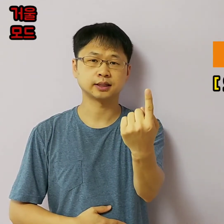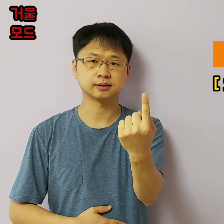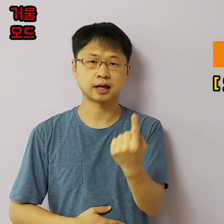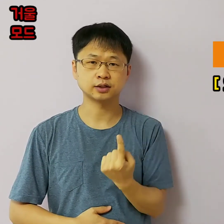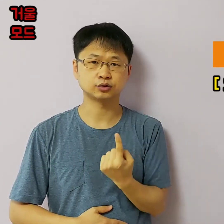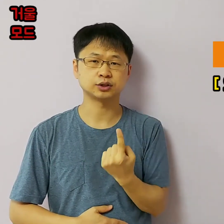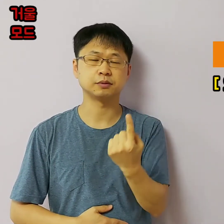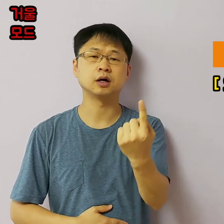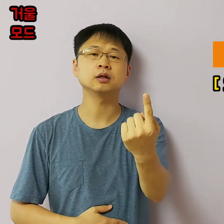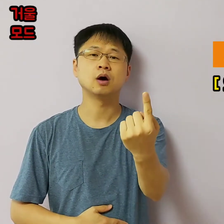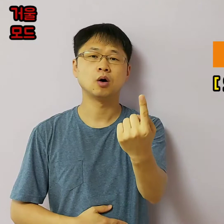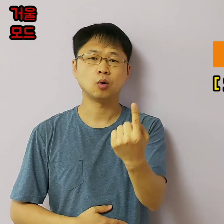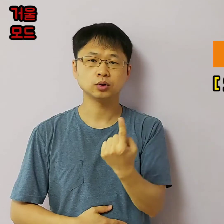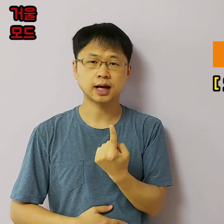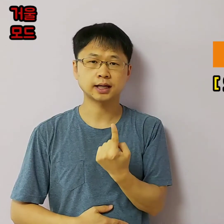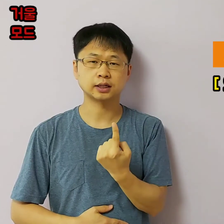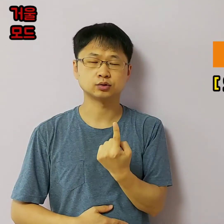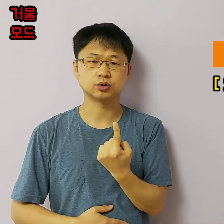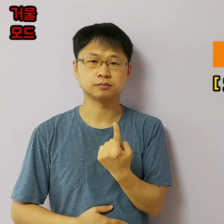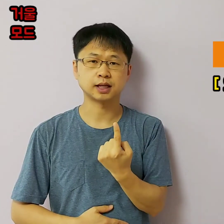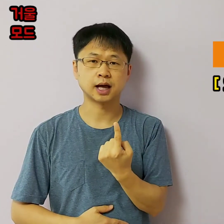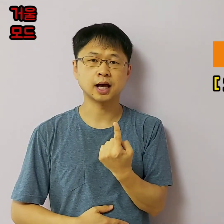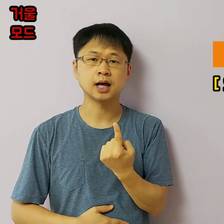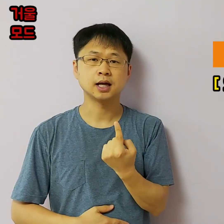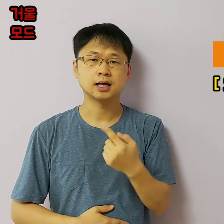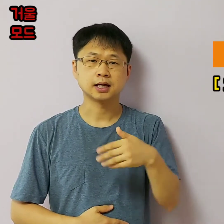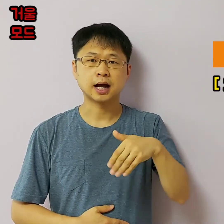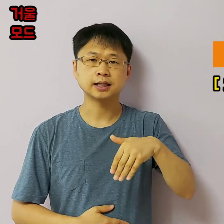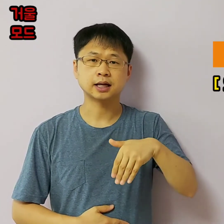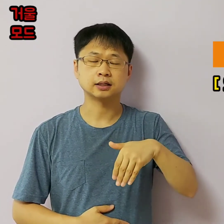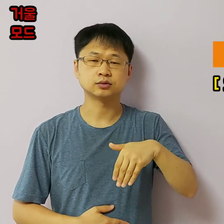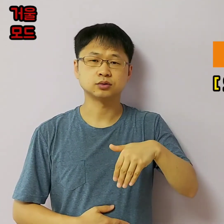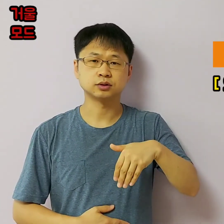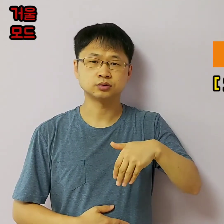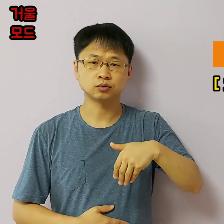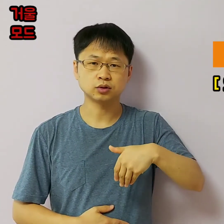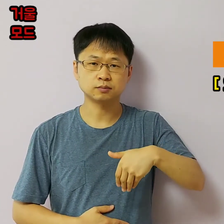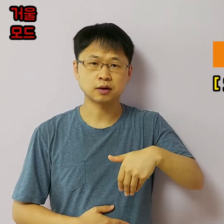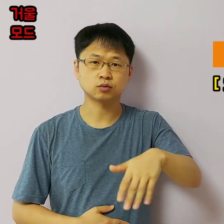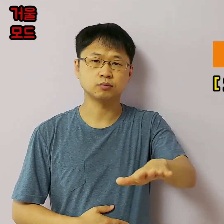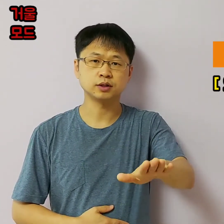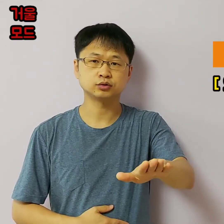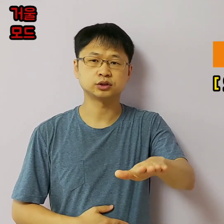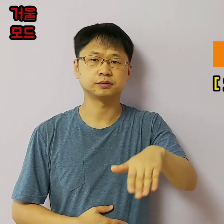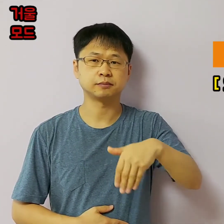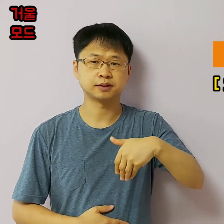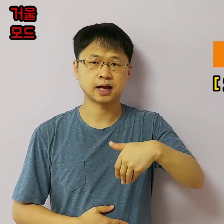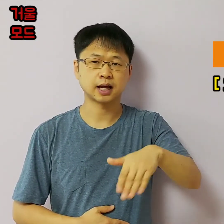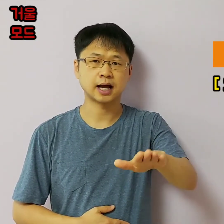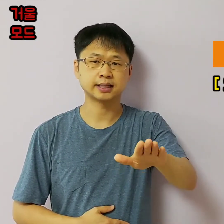상태에서 당겨주시면 오다 라는 수어입니다. 가다 라는 수어는 손등을 밖으로 밀어주시면 됩니다.